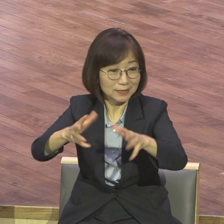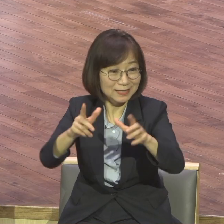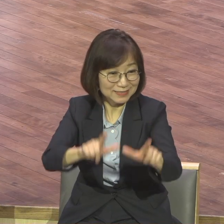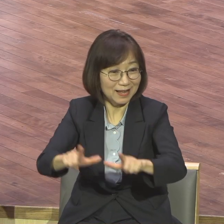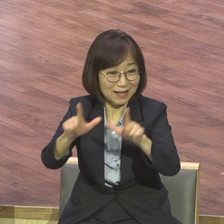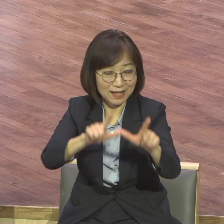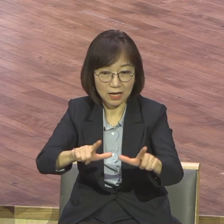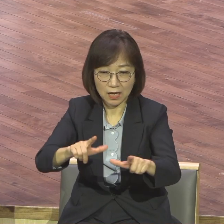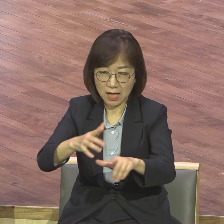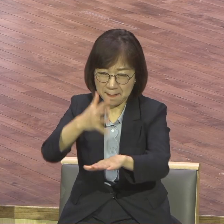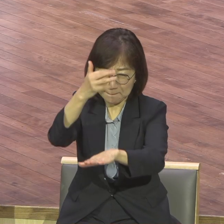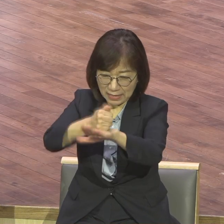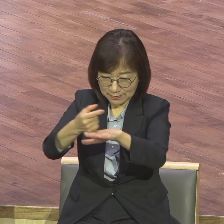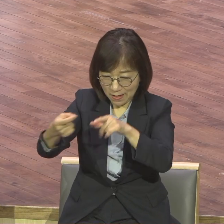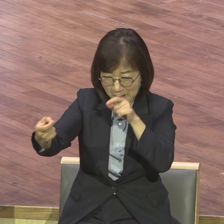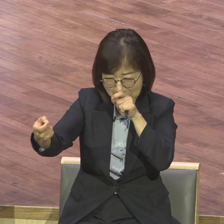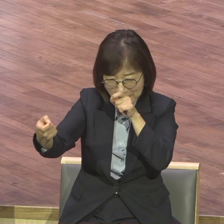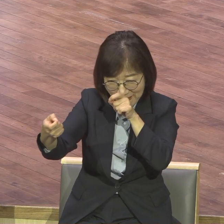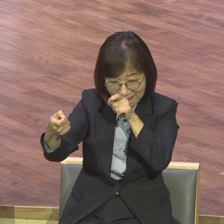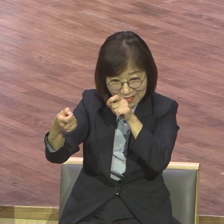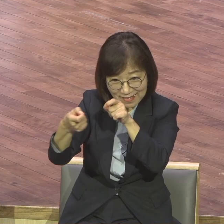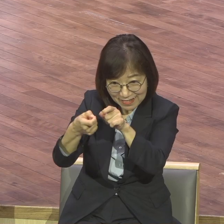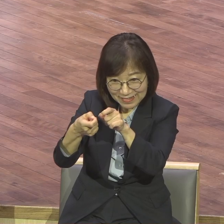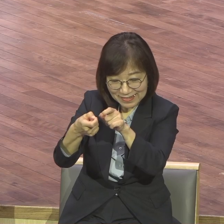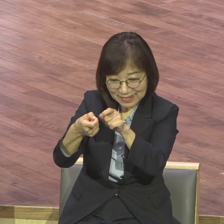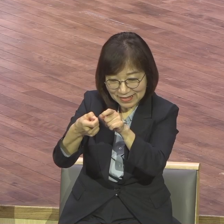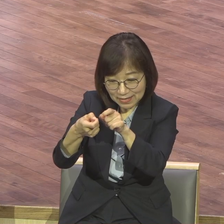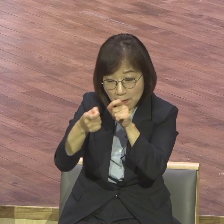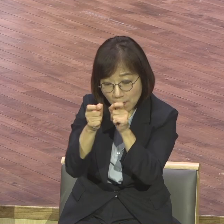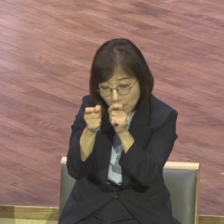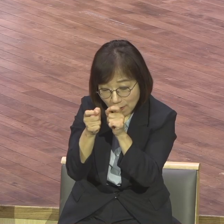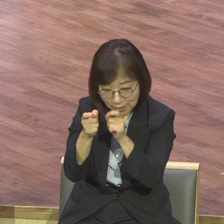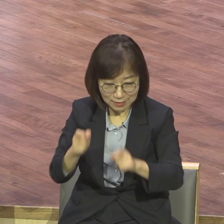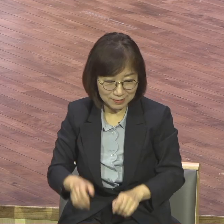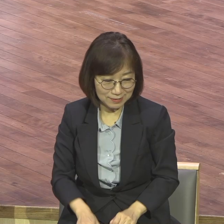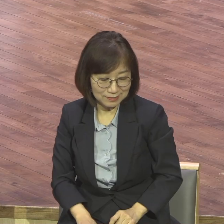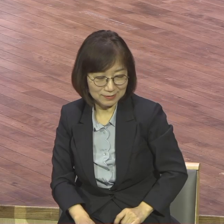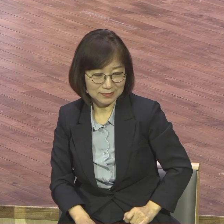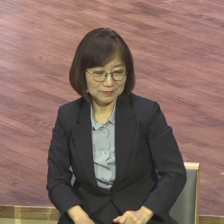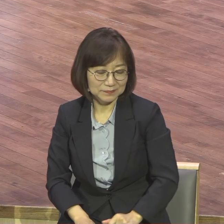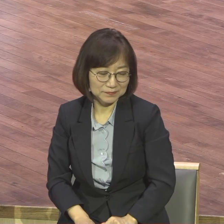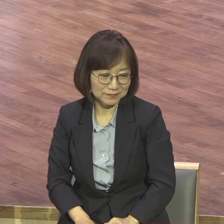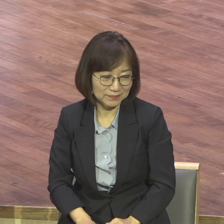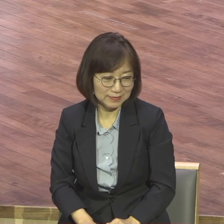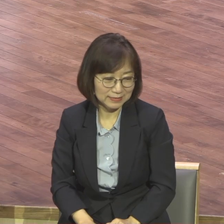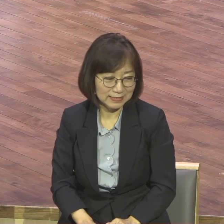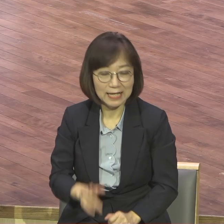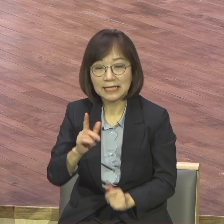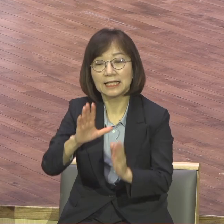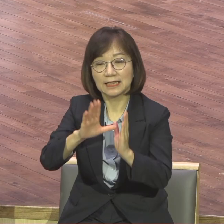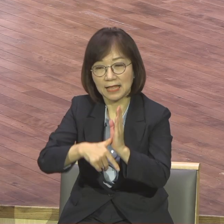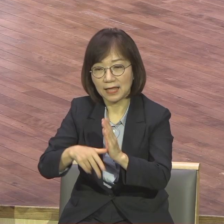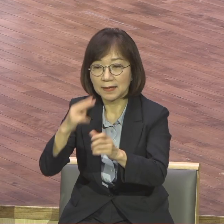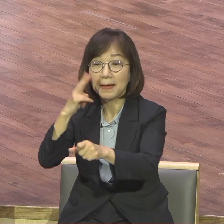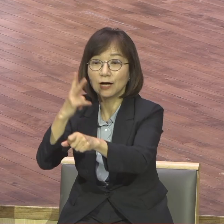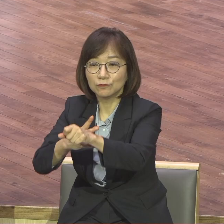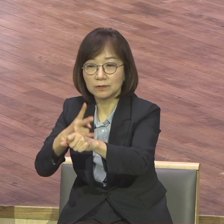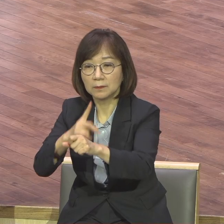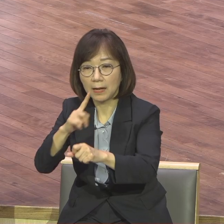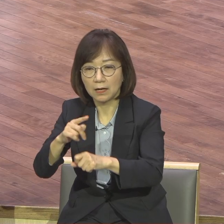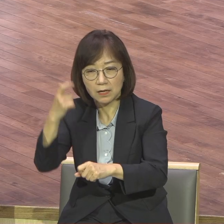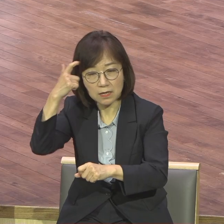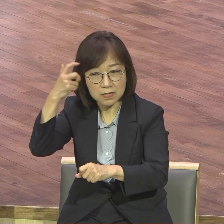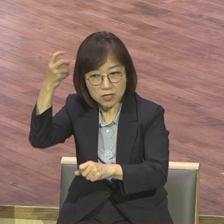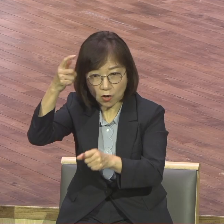지말. 자, 이런 자 시간표 속에 사도 바울은 우리에게 뭐라고 말합니까? 영적으로 깨어